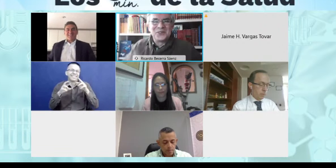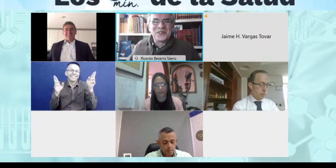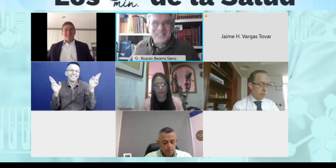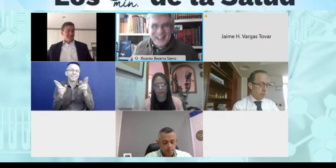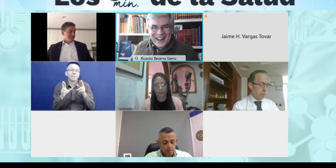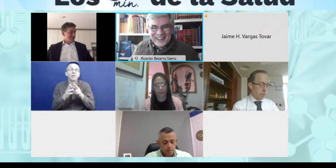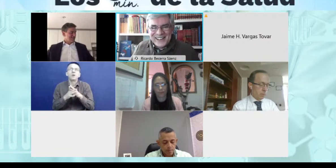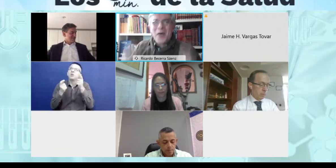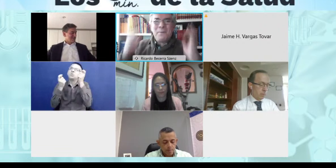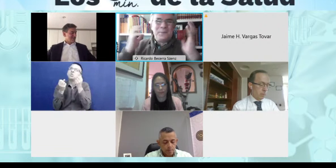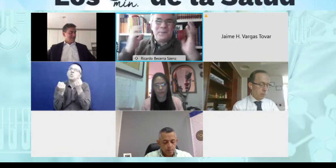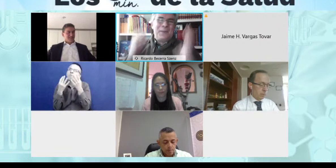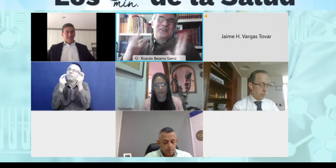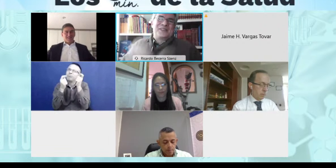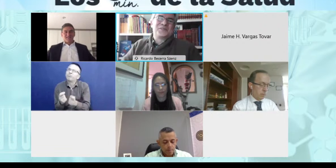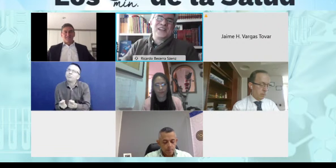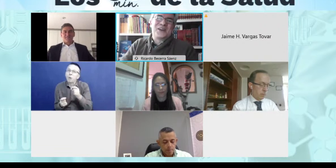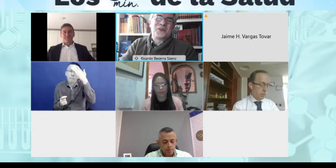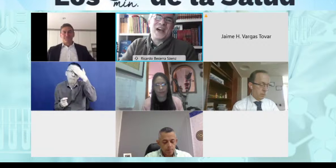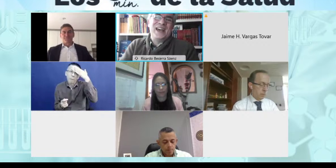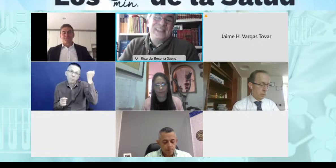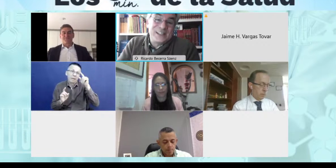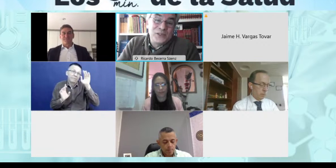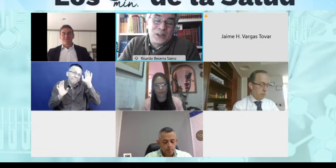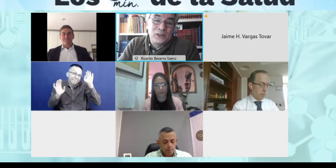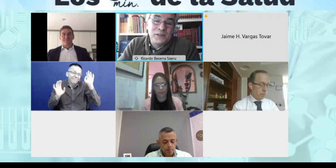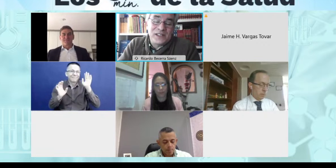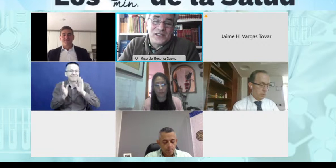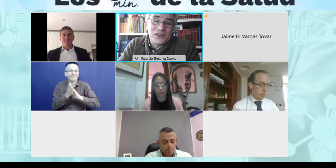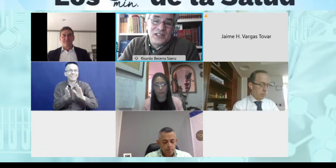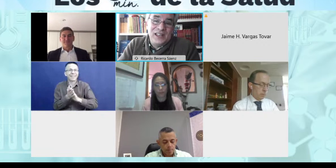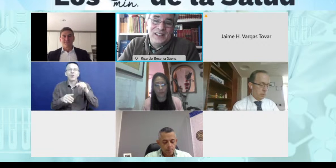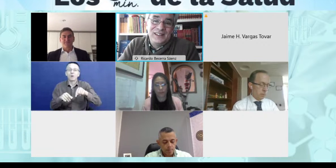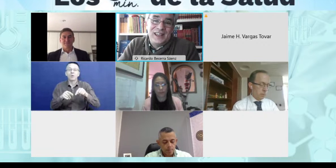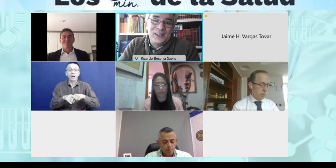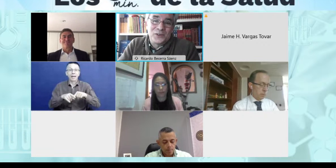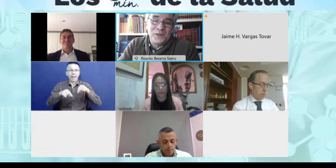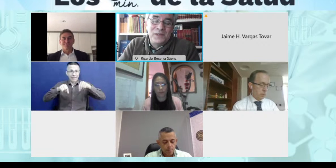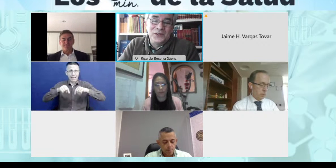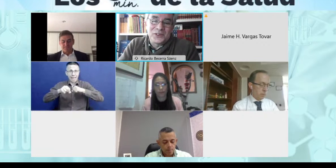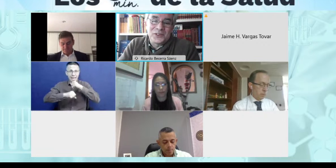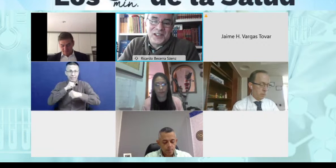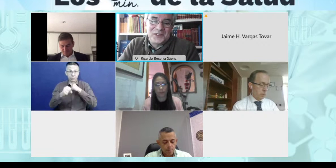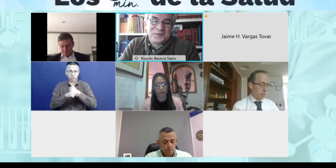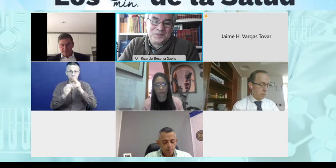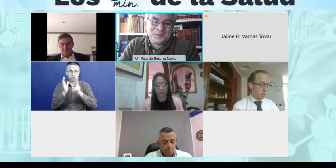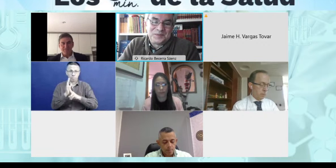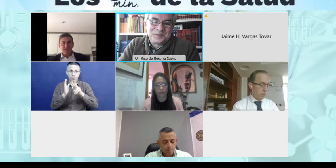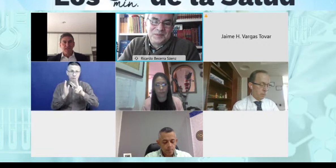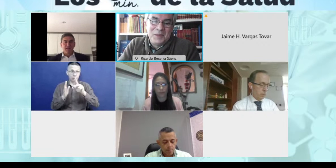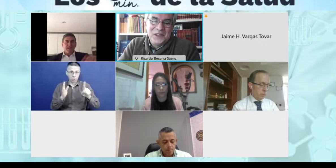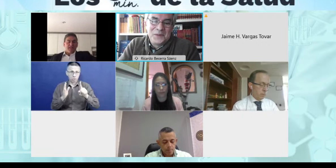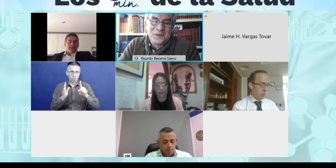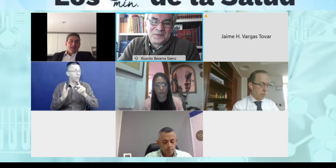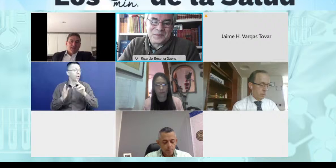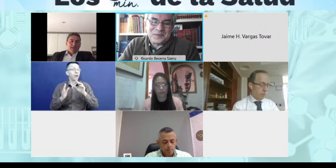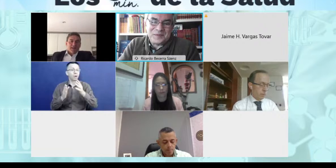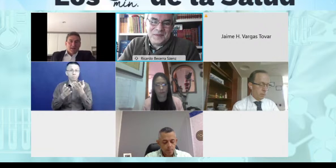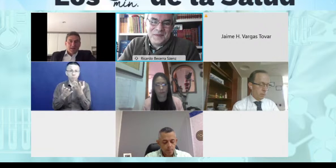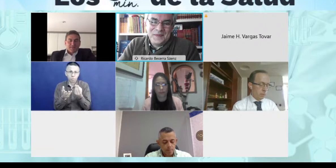mantengo todos los números en la cabeza, pero estamos en la jugada y esta es nuestra última sesión de 2021, consejero.